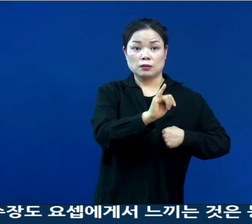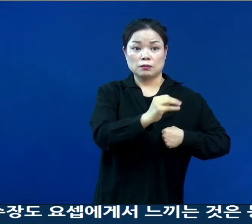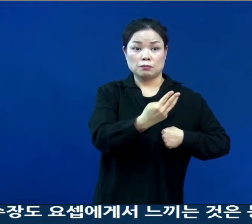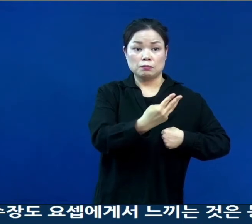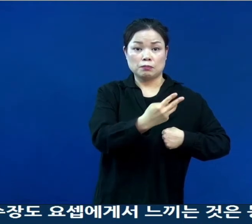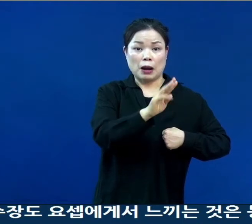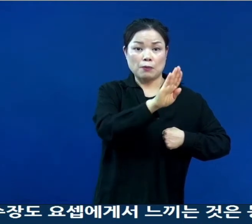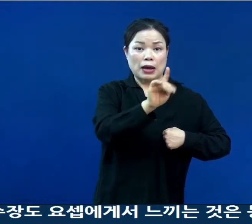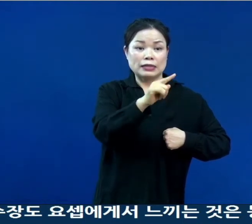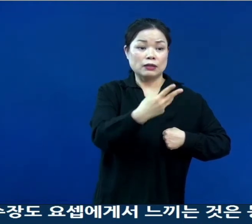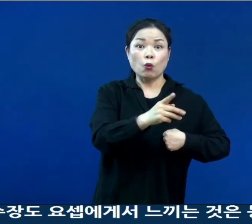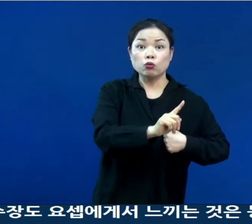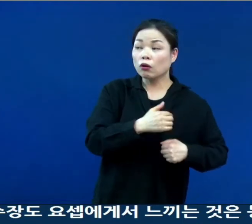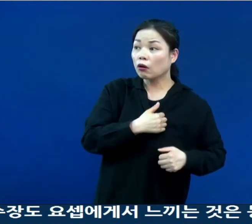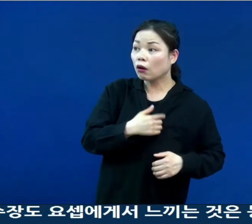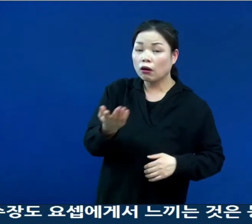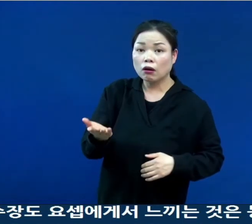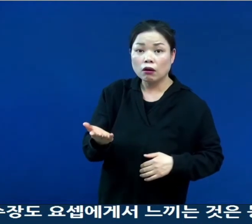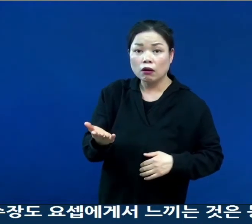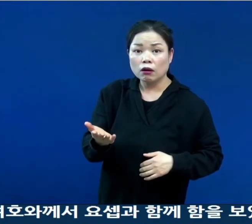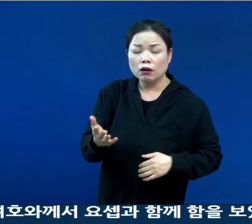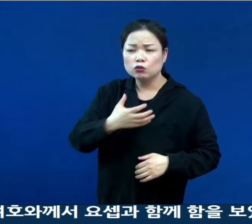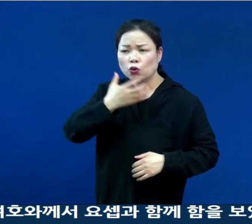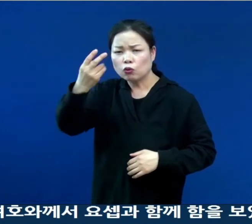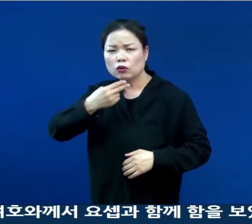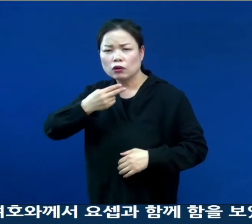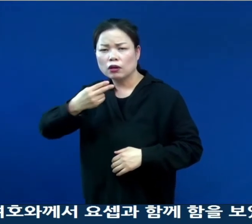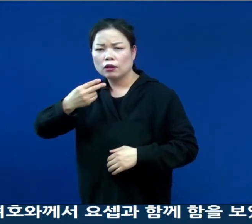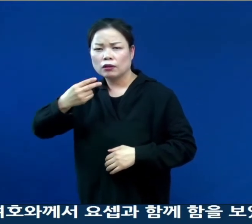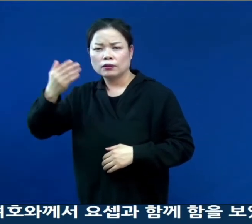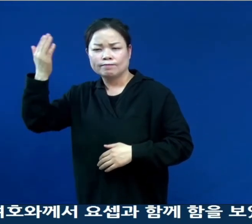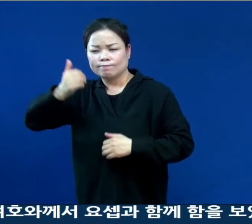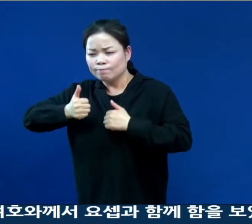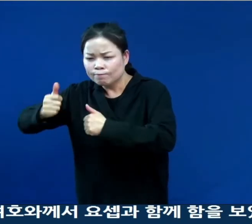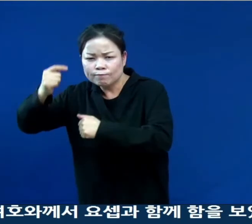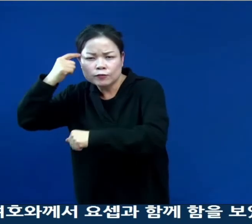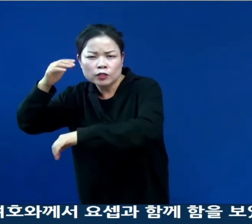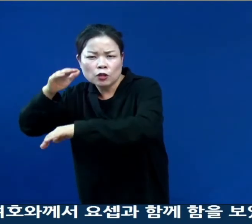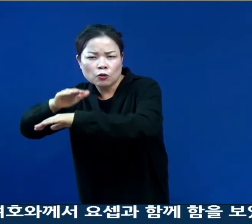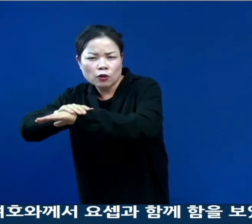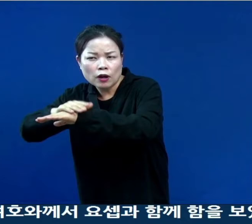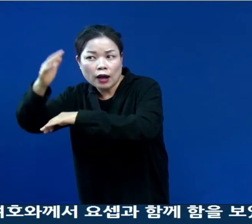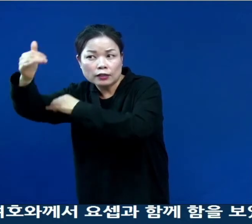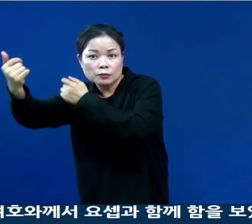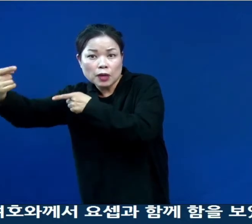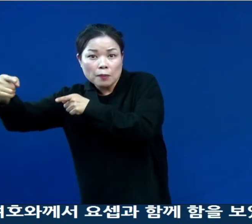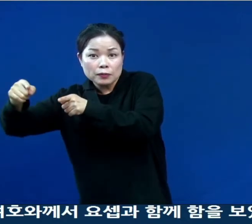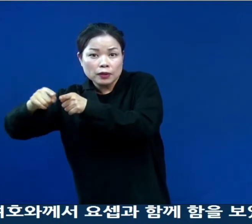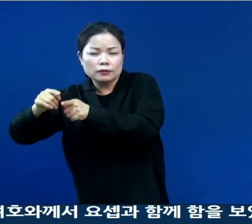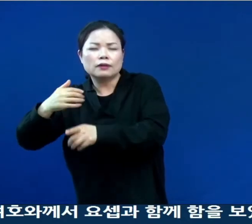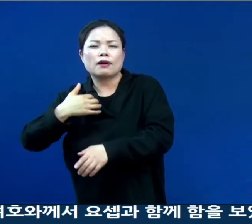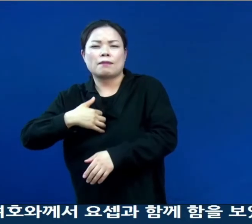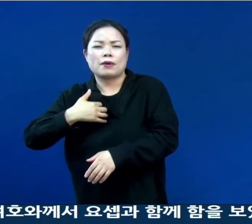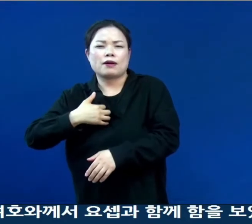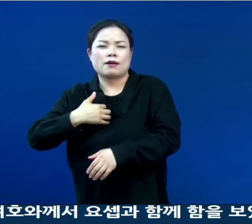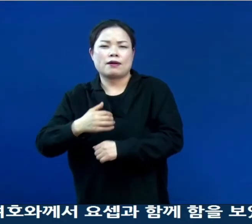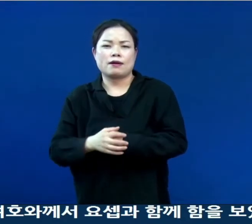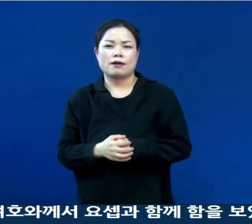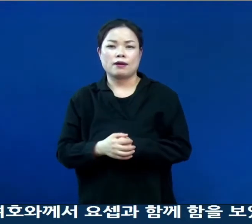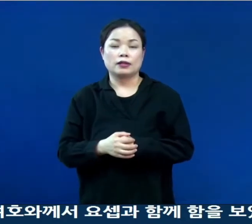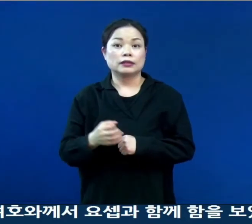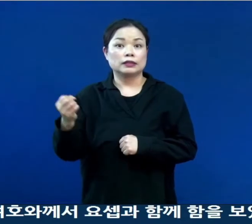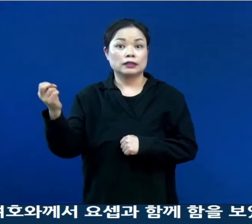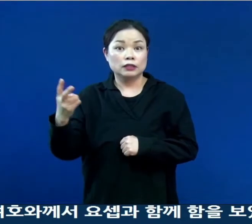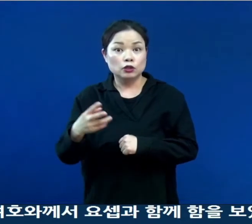아마도 요셉의 지혜와 성실함과 순수함을 보면서 여호와가 함께하는 것을 알았을 것입니다.